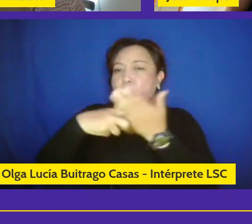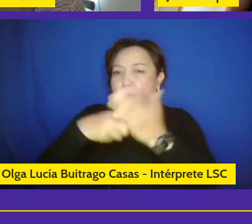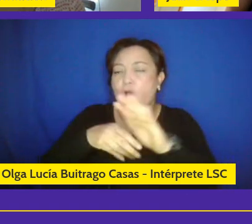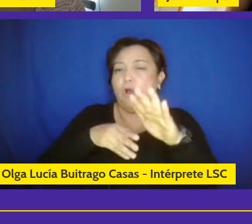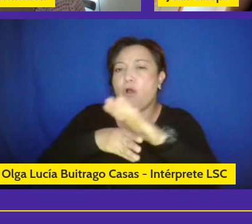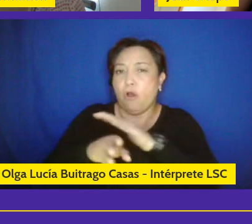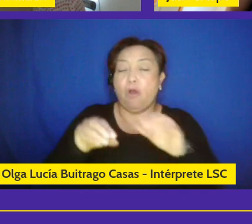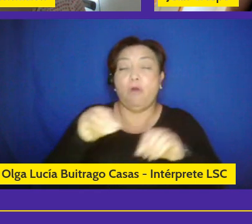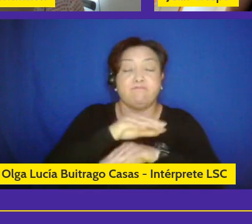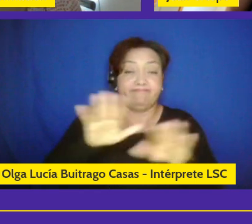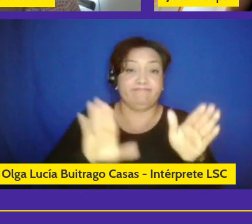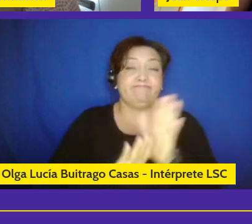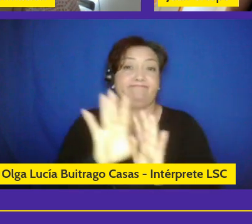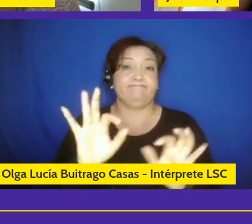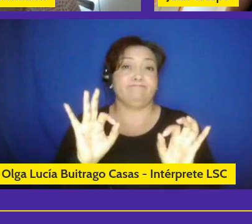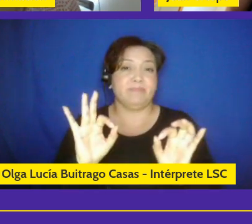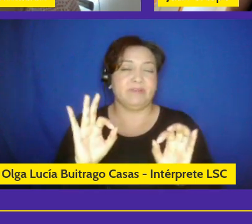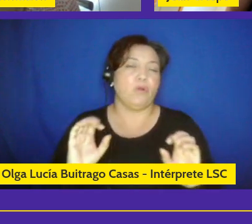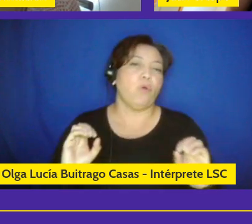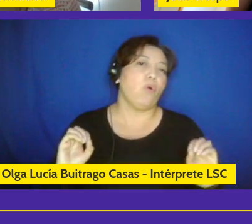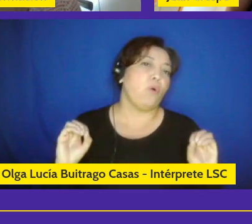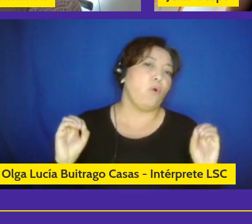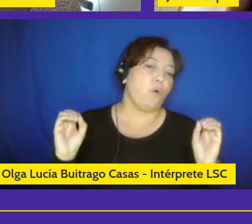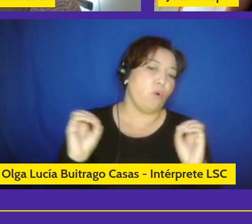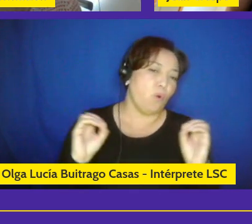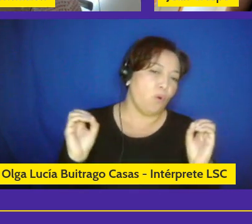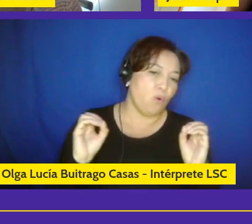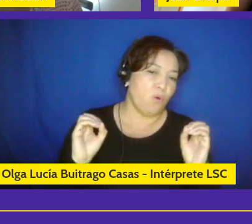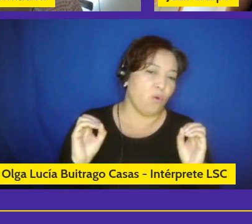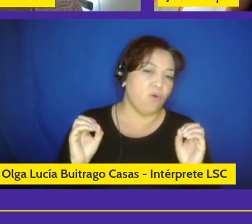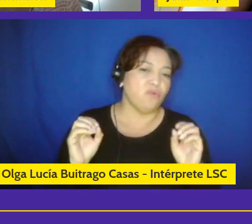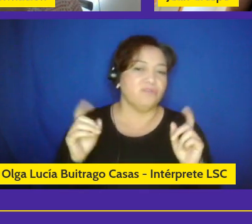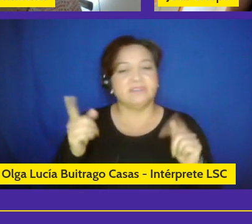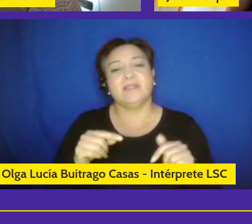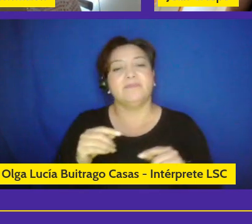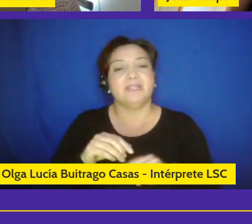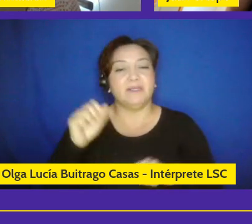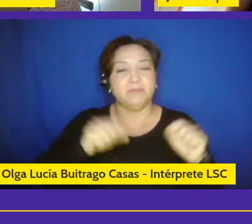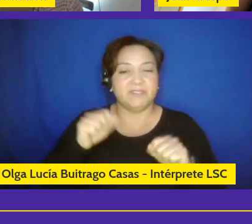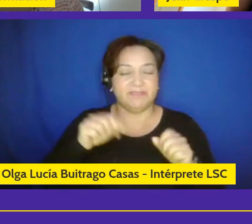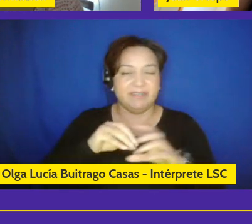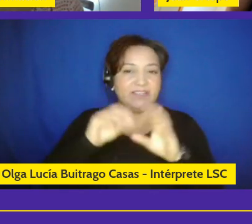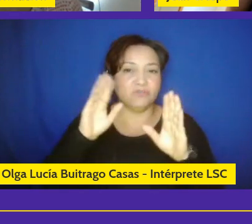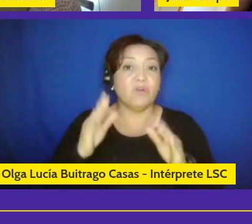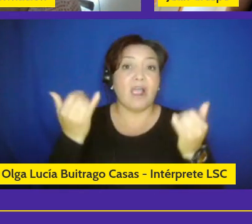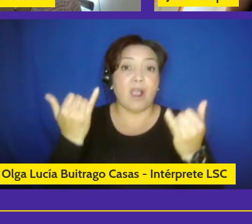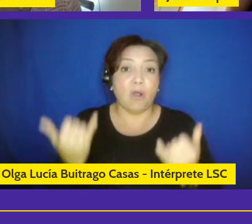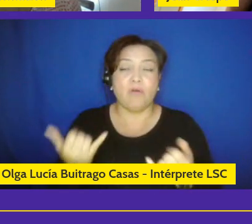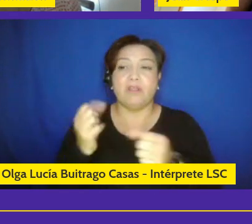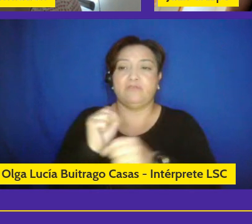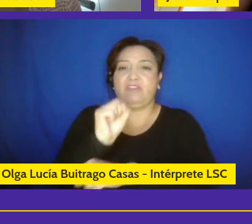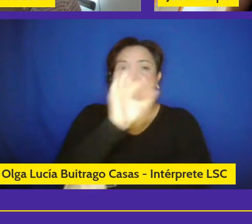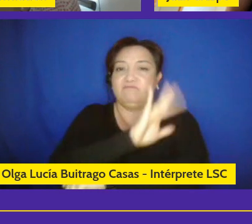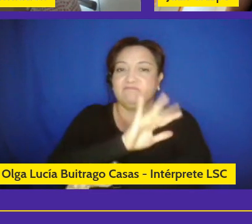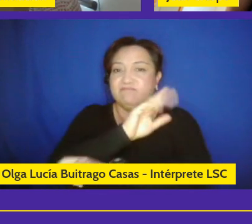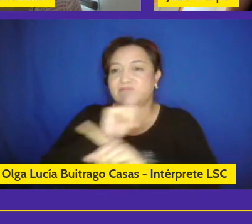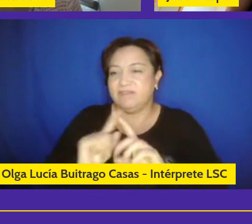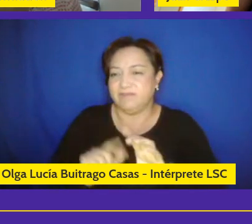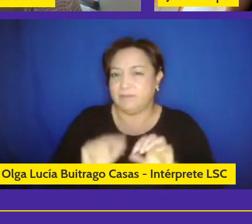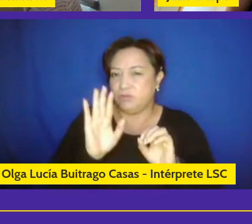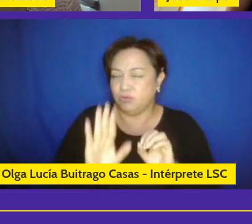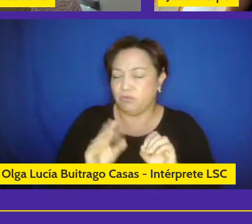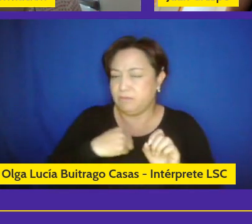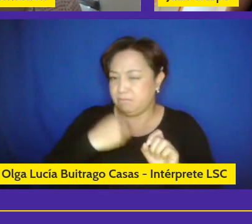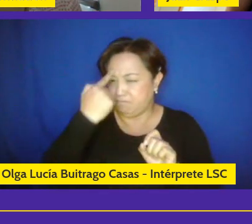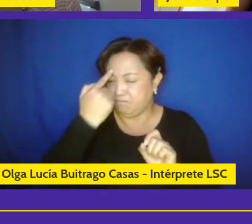tal vez el camino puede ser las plataformas, y cómo tomas tú esa decisión, cómo tomar ese